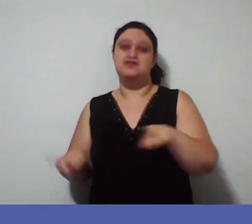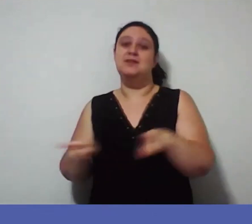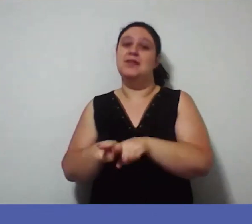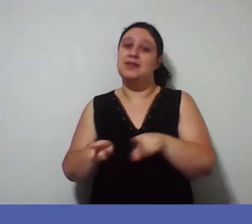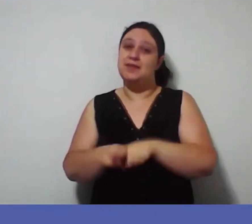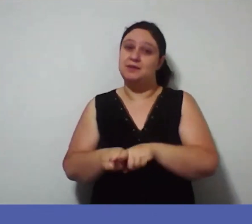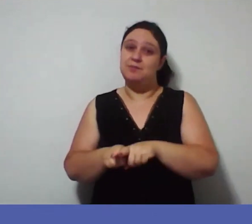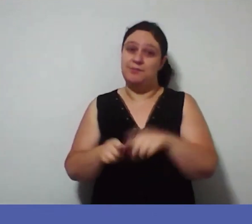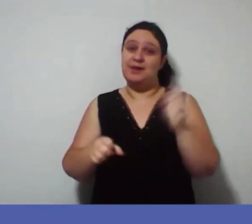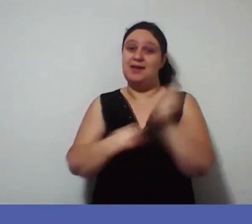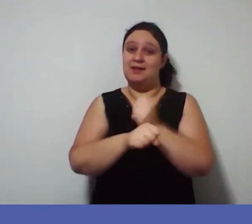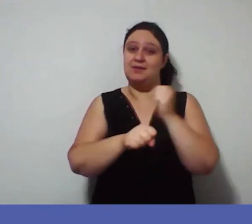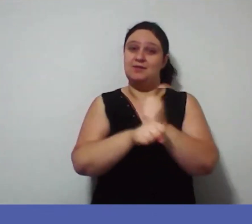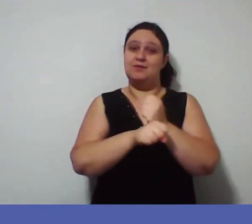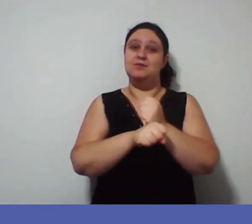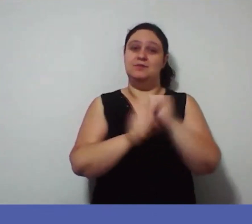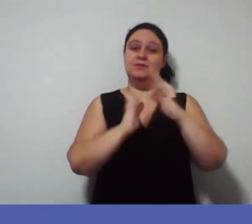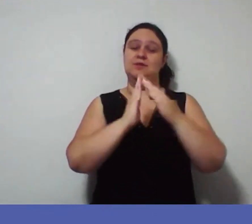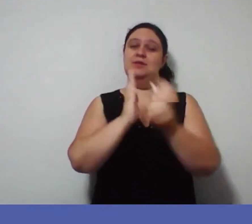do Senhor.